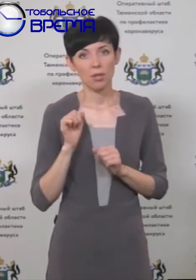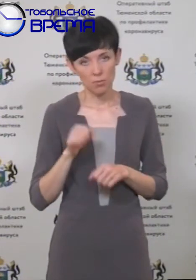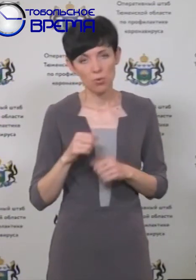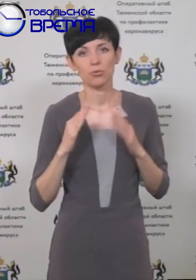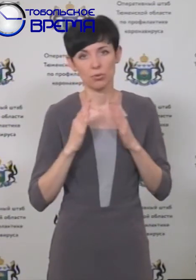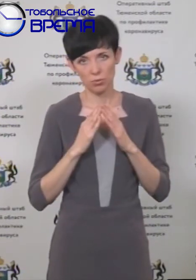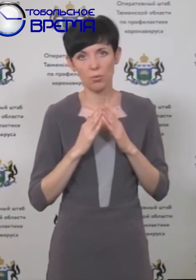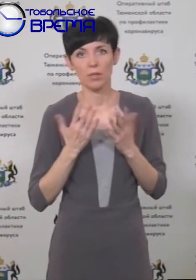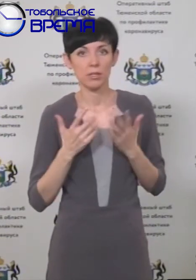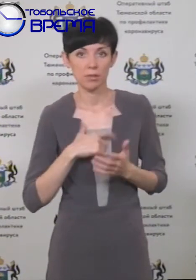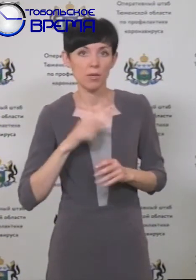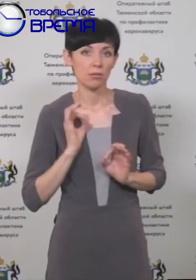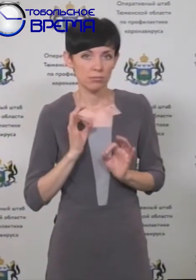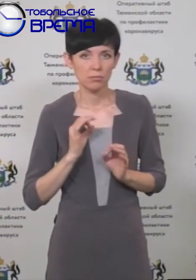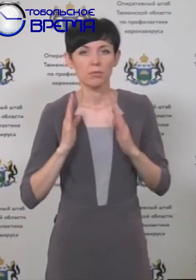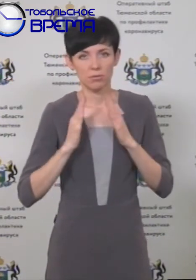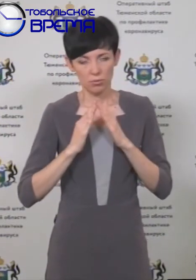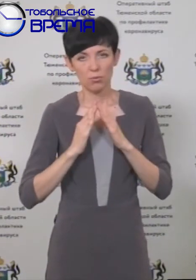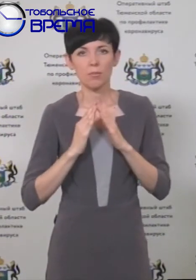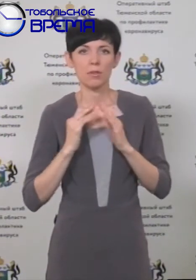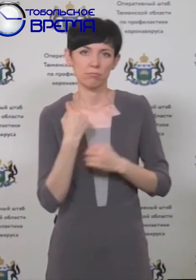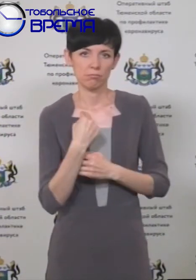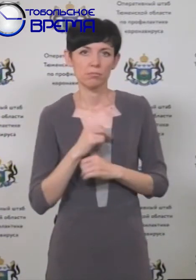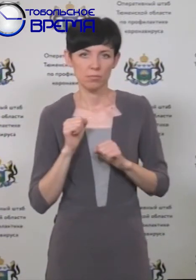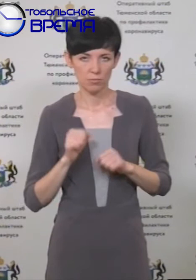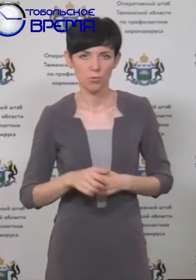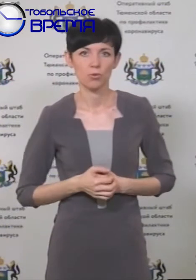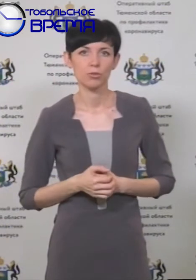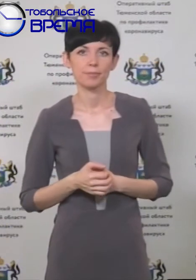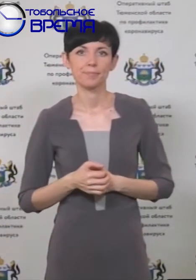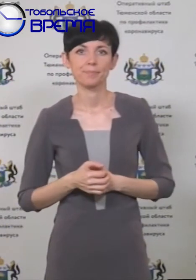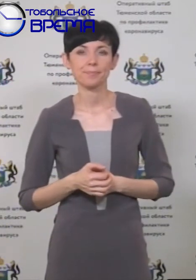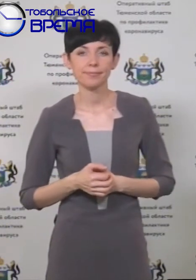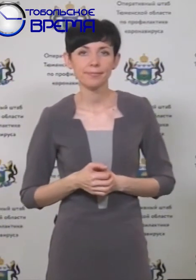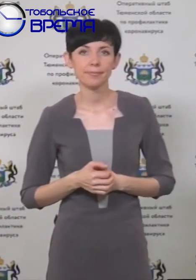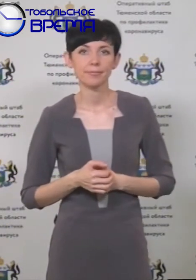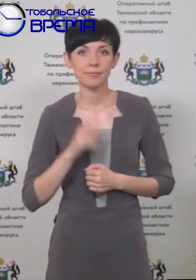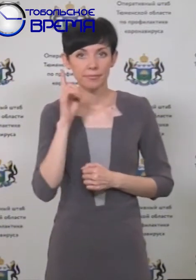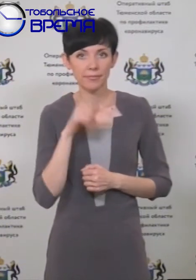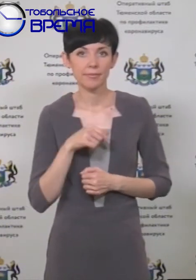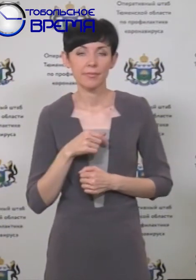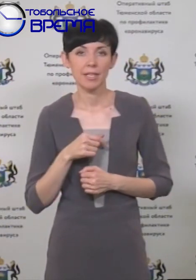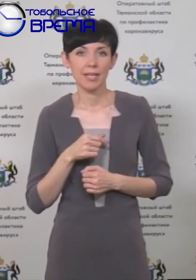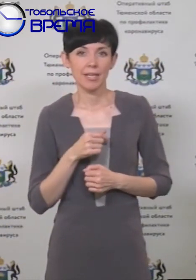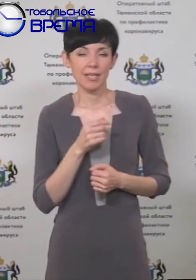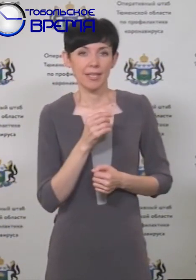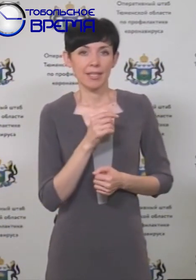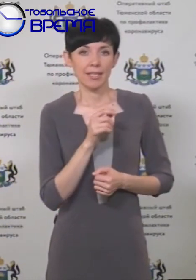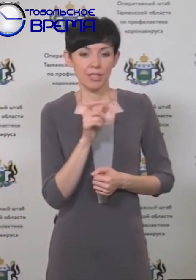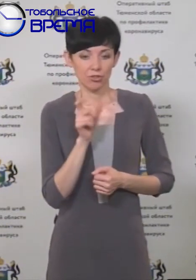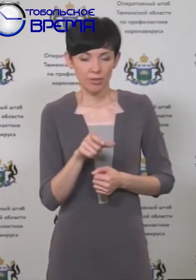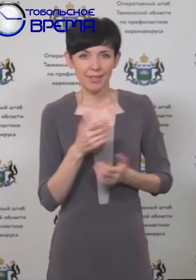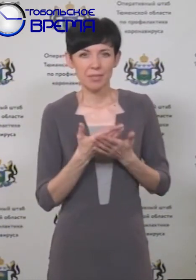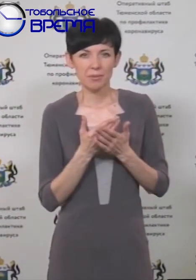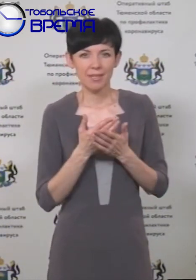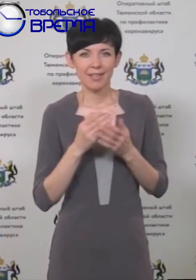лабораторного исследования на новую коронавирусную инфекцию, за исключением выписки пациентов, которые проживают в